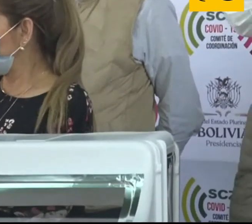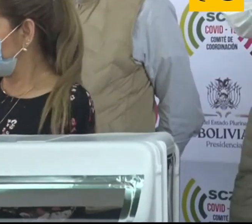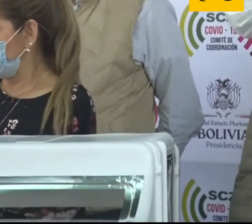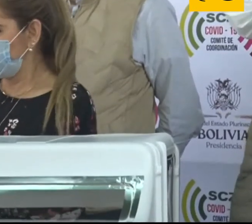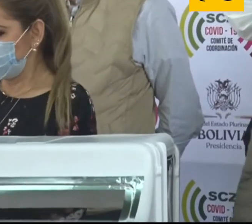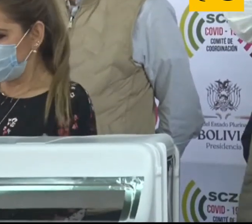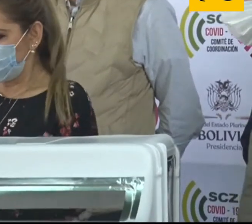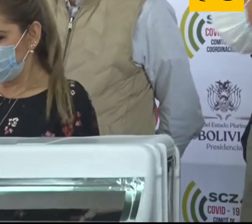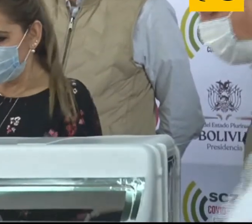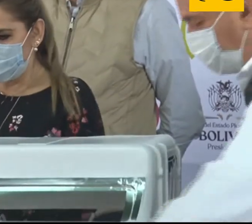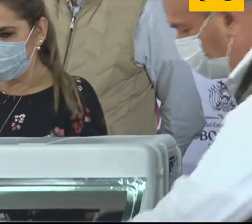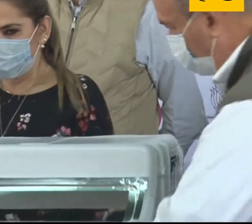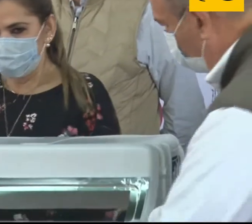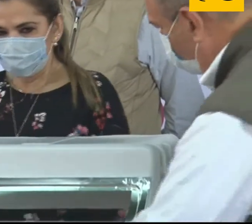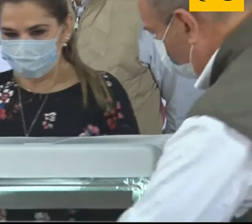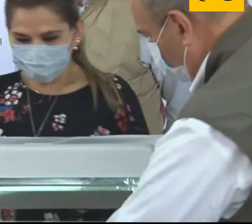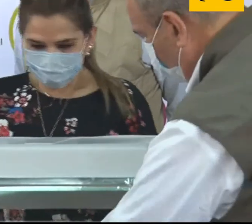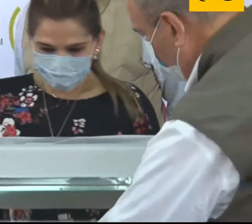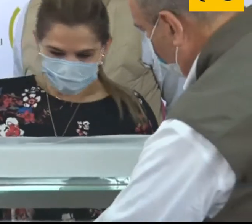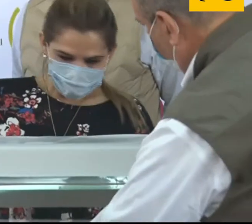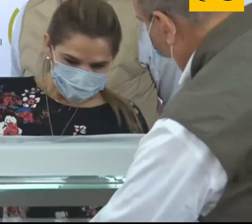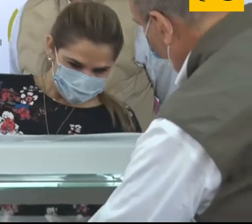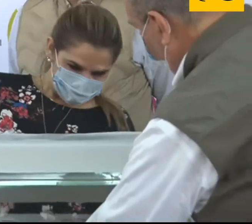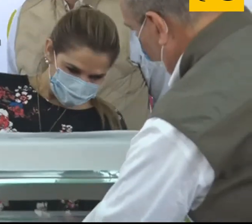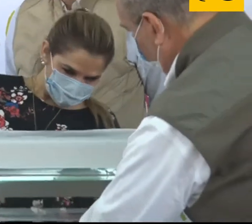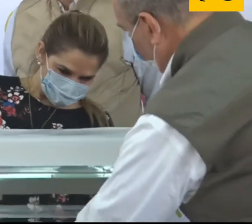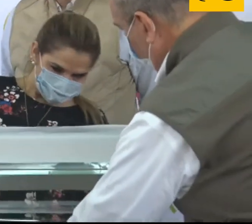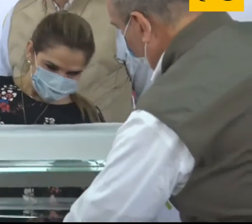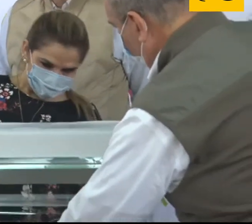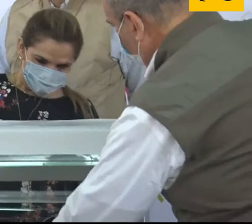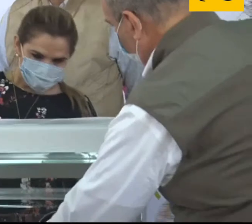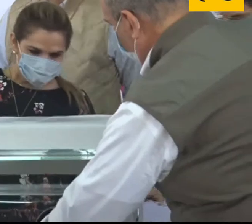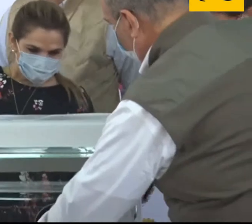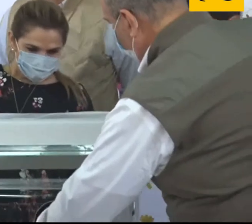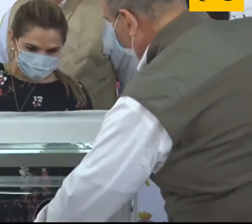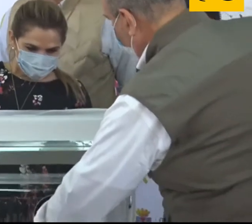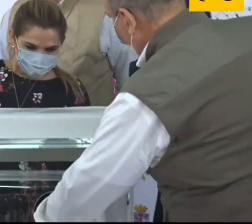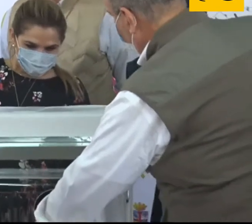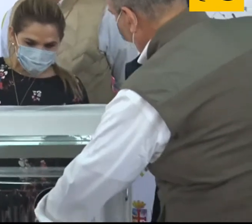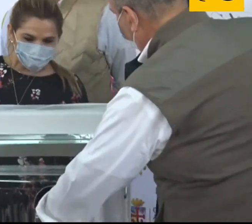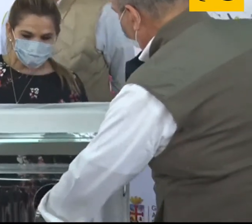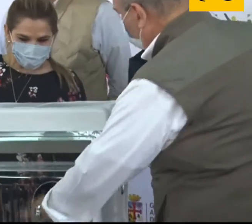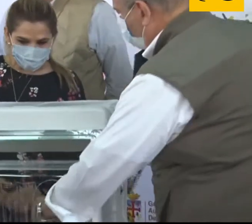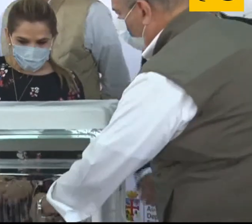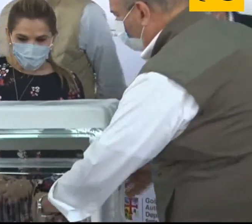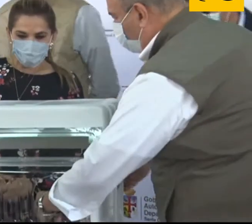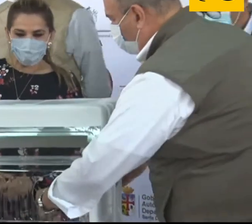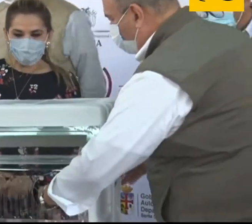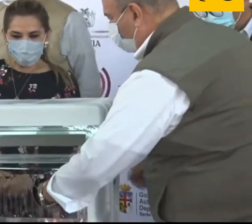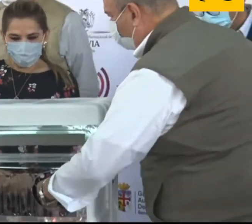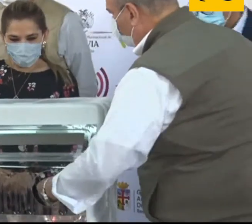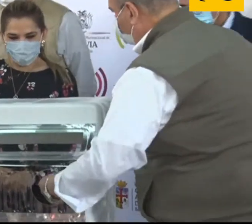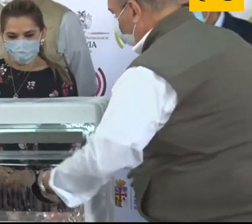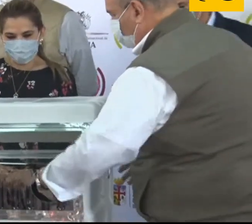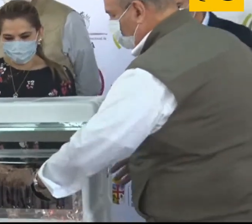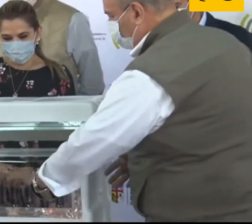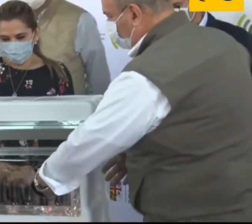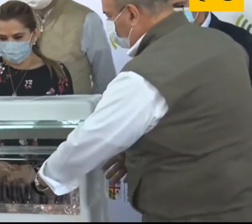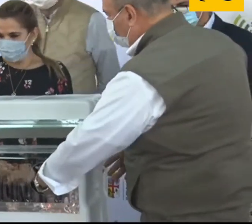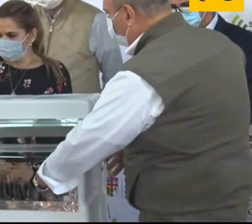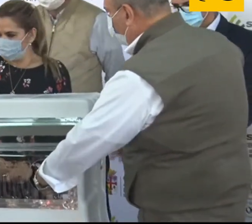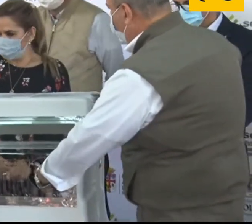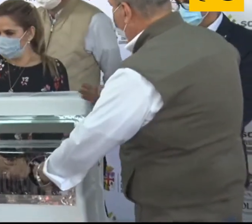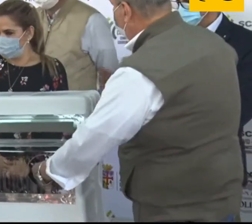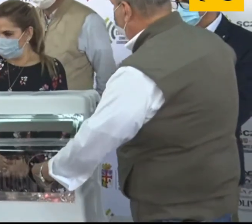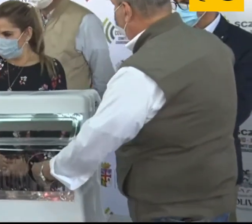más importante de los frentes de lucha contra el virus es que la gente aprenda a cuidarse. Cuidarse en la